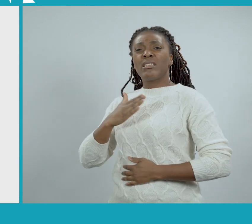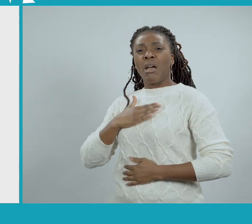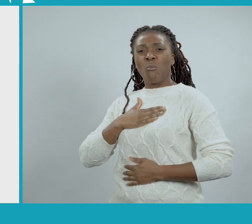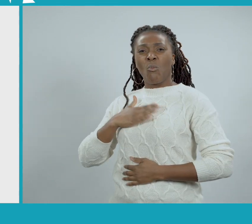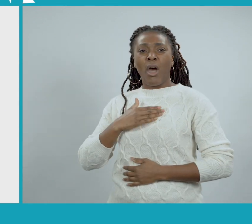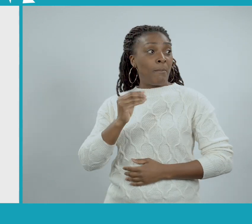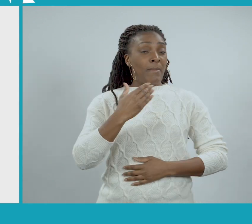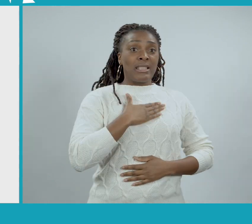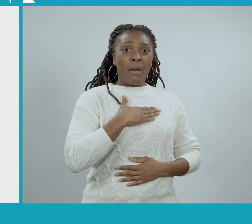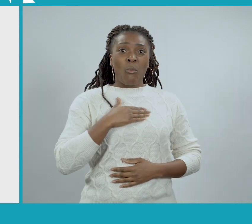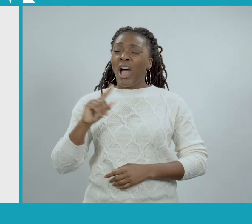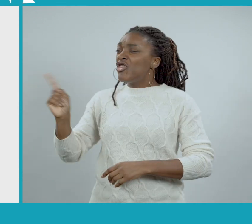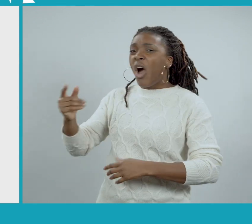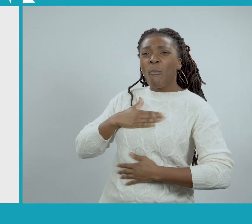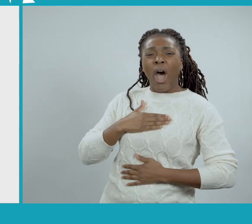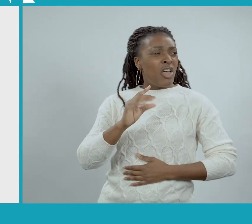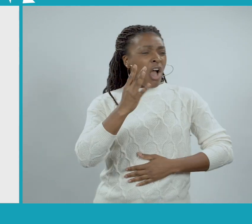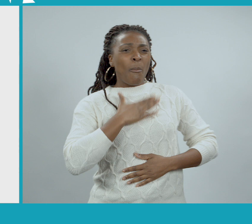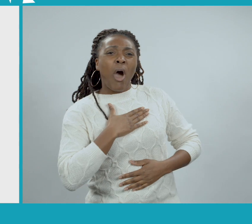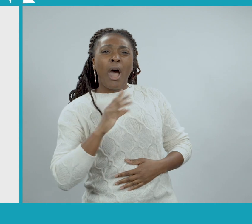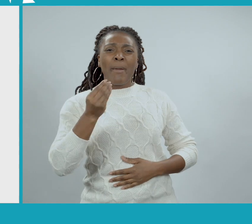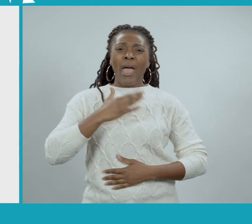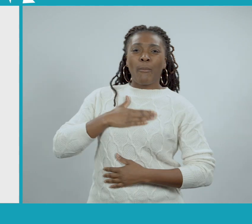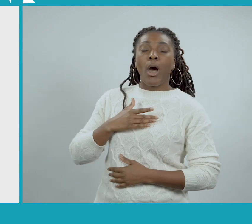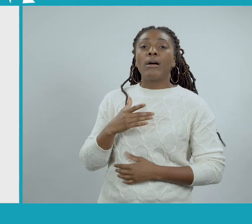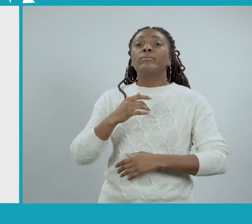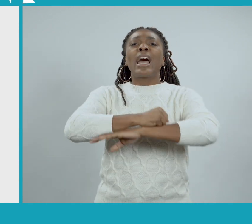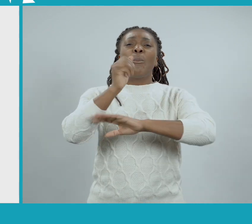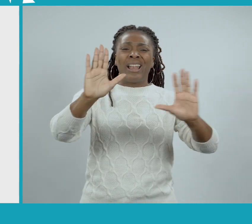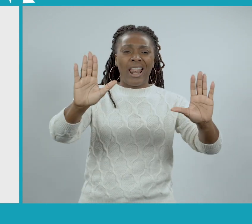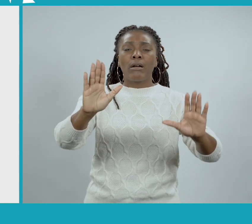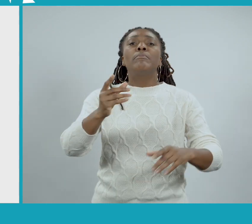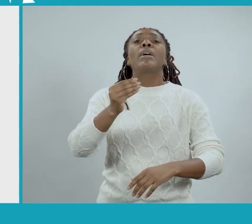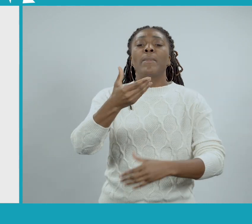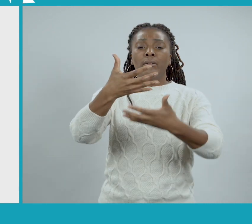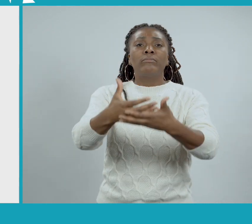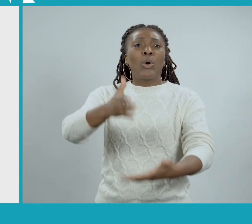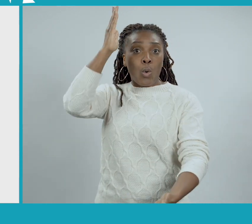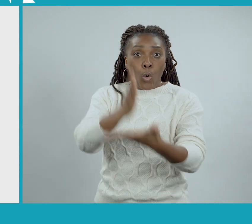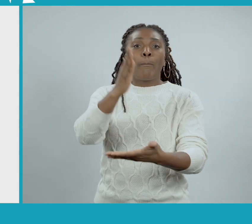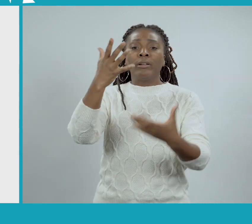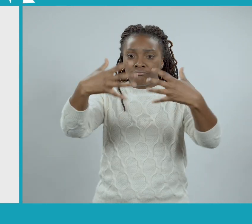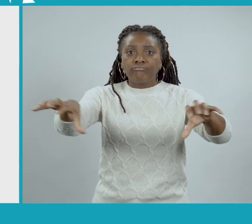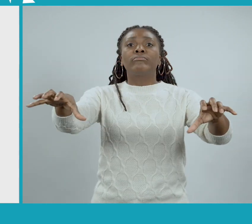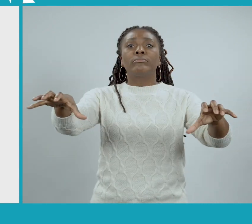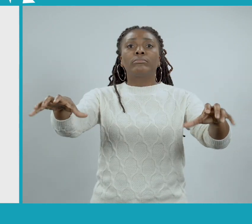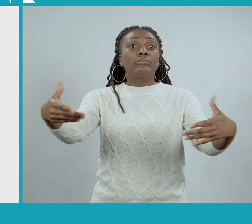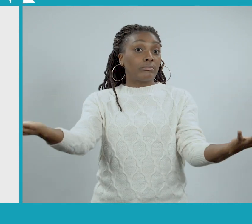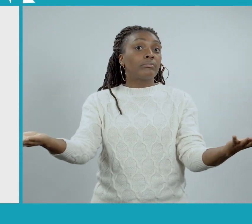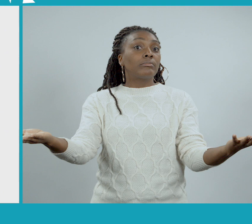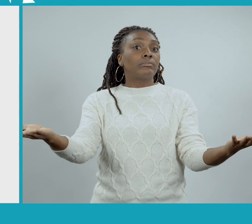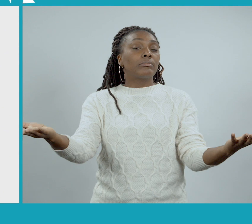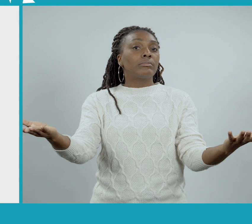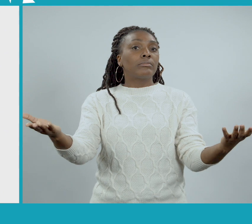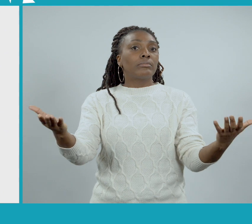en vie lui appartient. Pour les éprouver, Salomon demande de couper le bébé en deux et d'en donner une